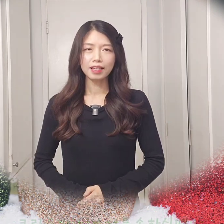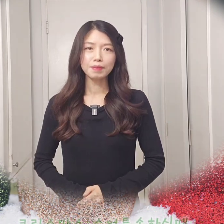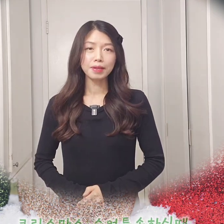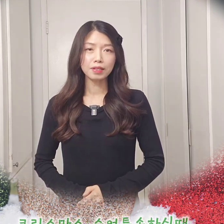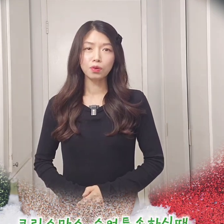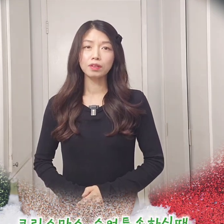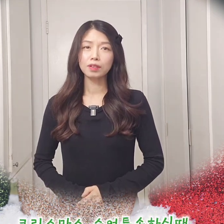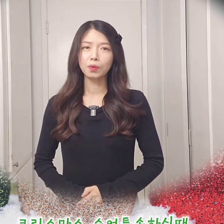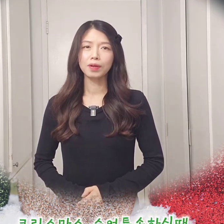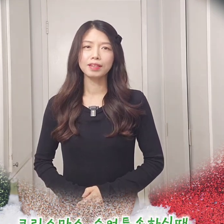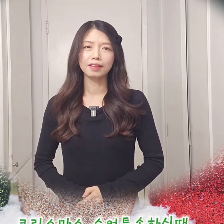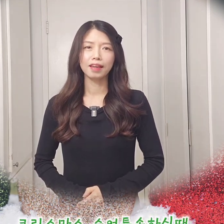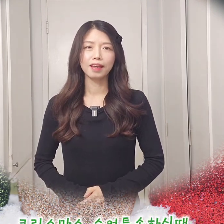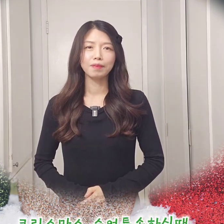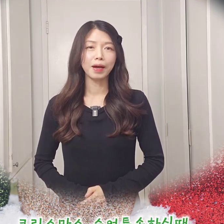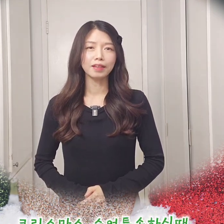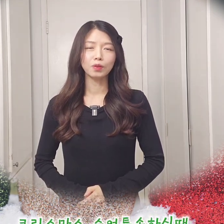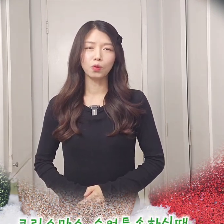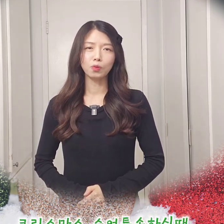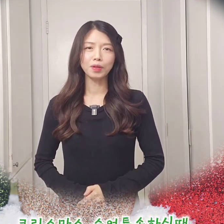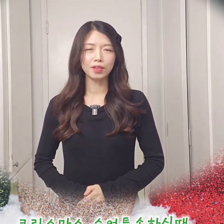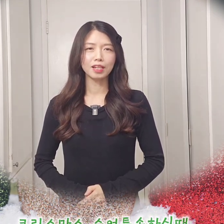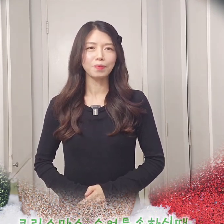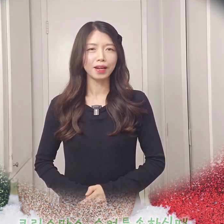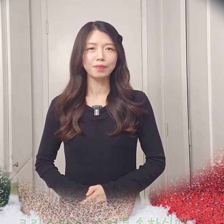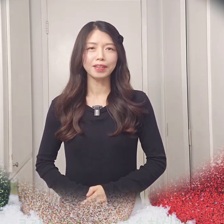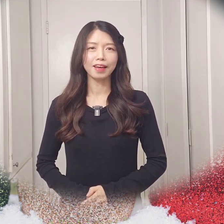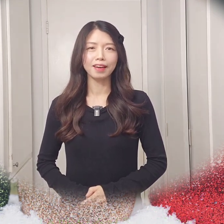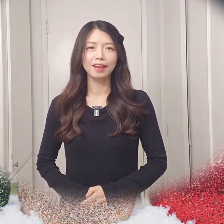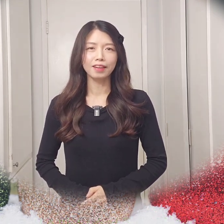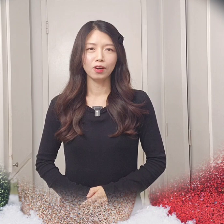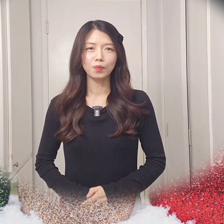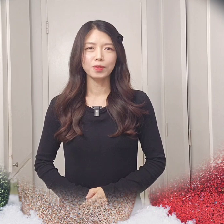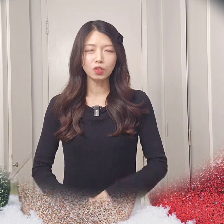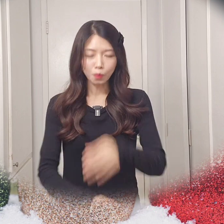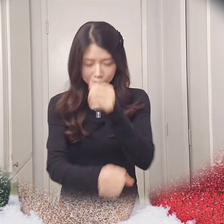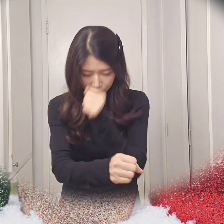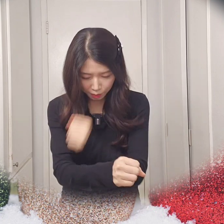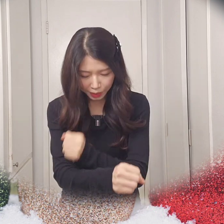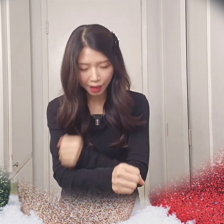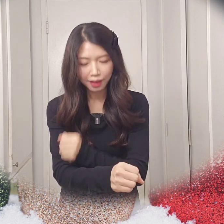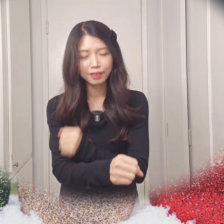크리스마스 수어 특송 하실 때 많은 도움이 되시길 바랍니다. 여러분 수고 많으셨습니다.